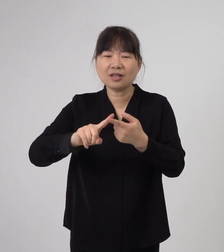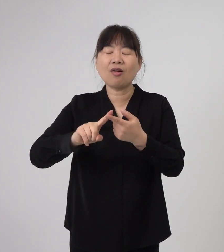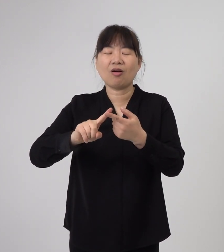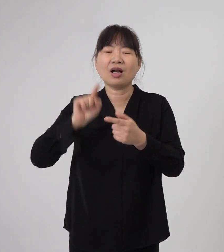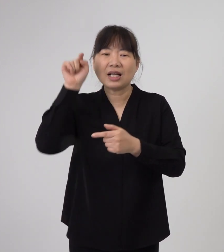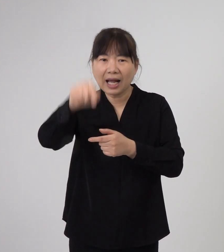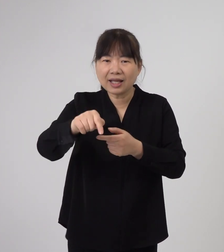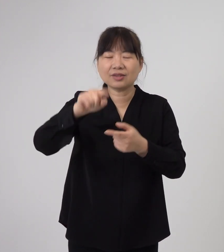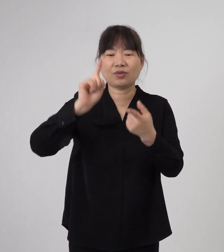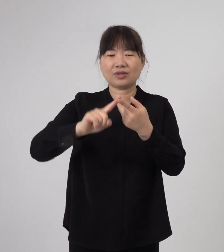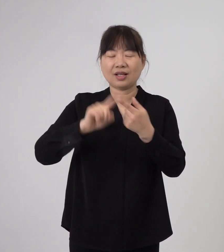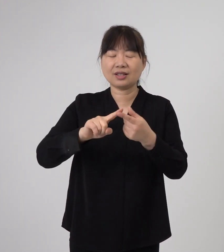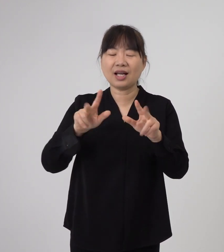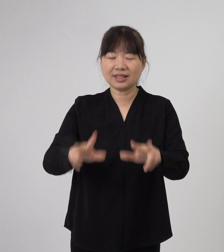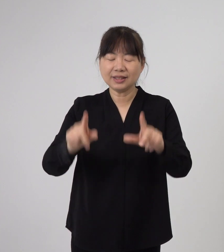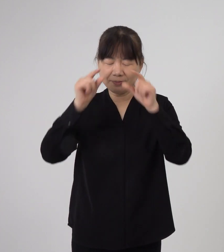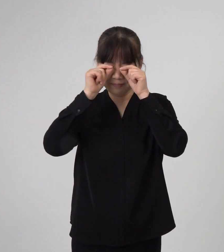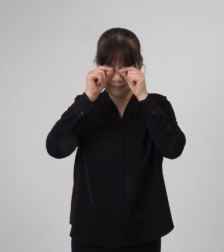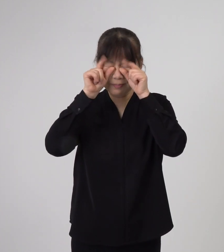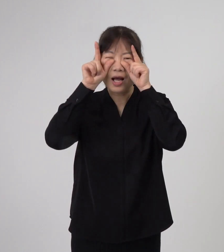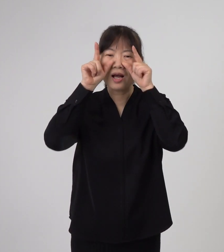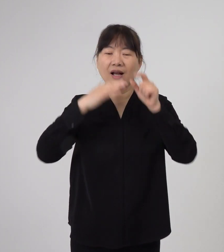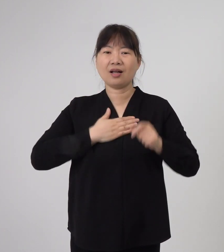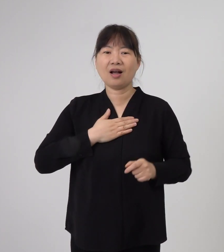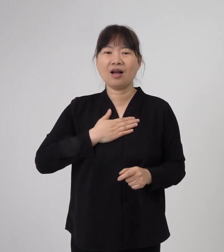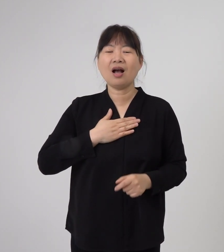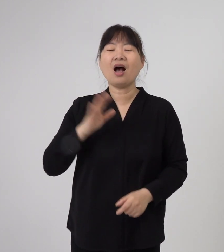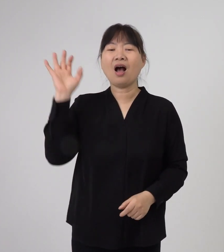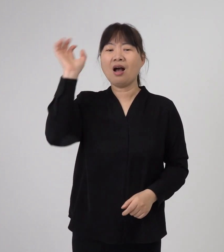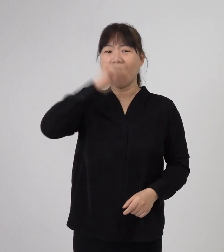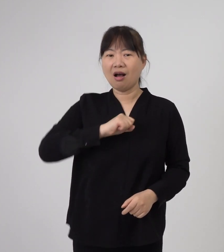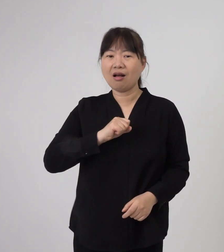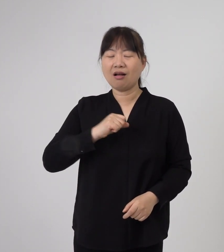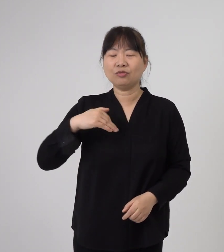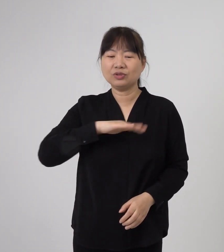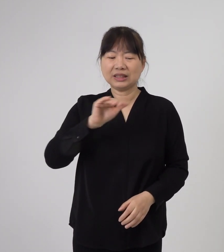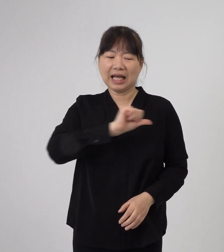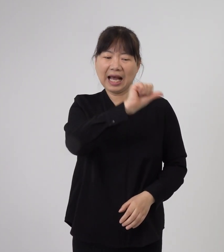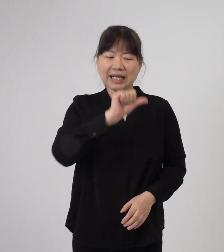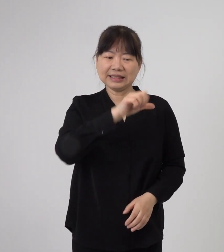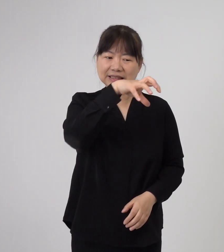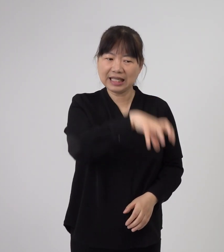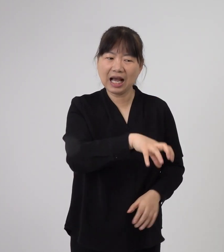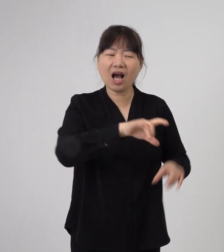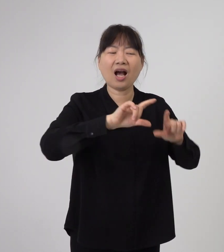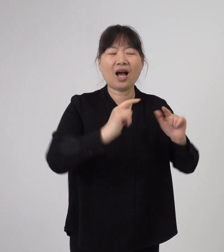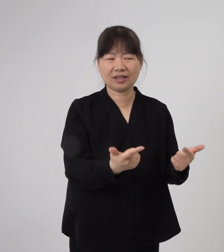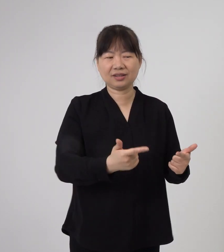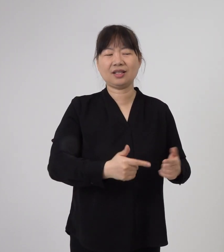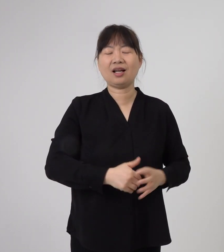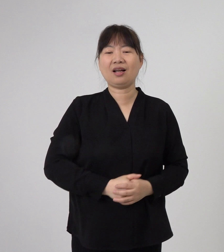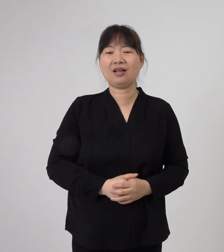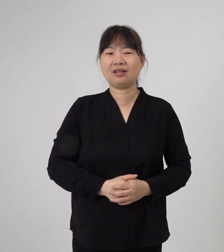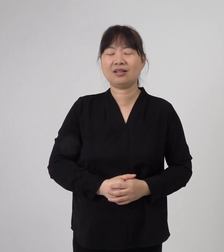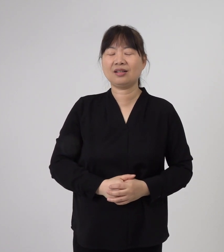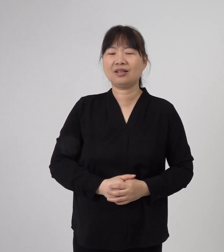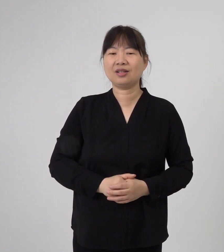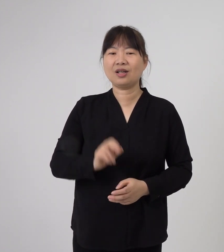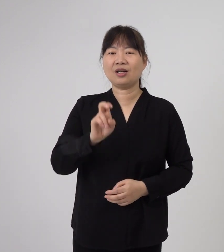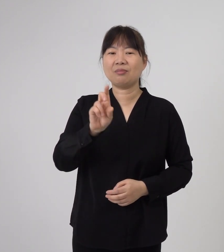아, 우리의 방향이 그쪽이 아니었구나. 여기가 아닌가 봐.